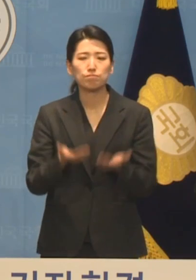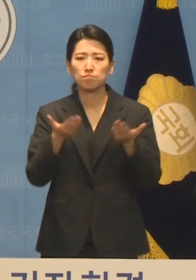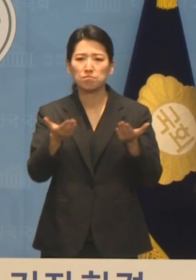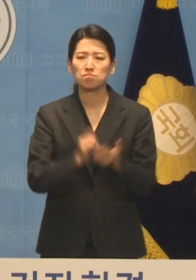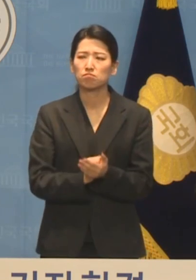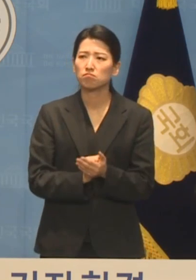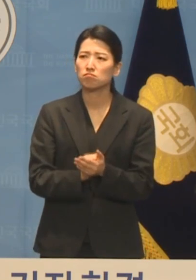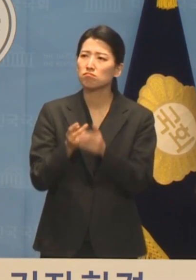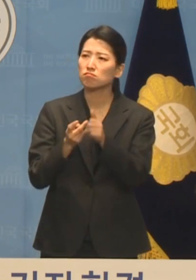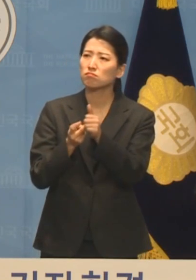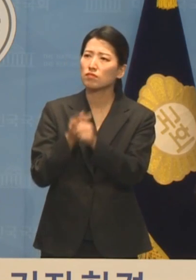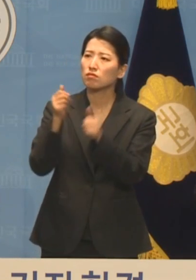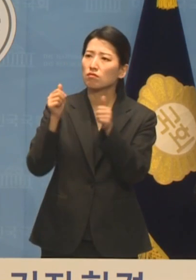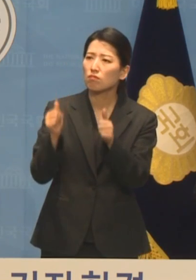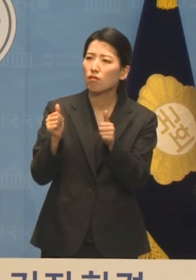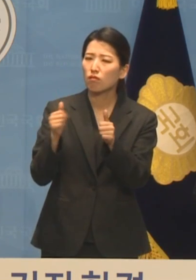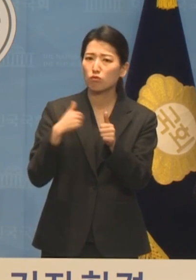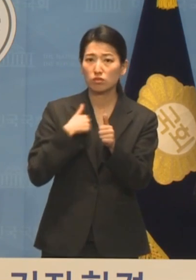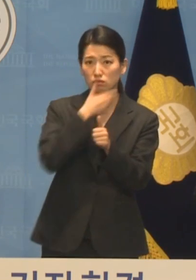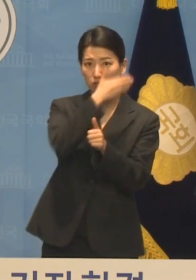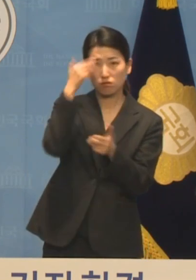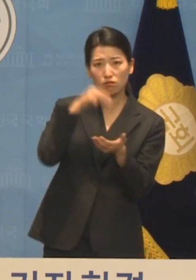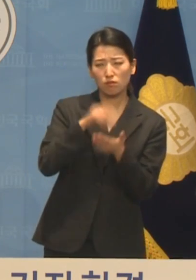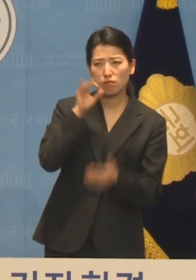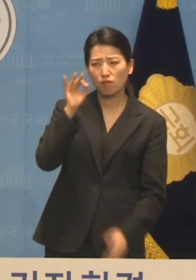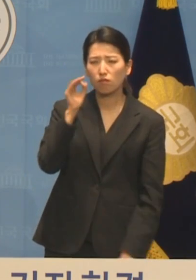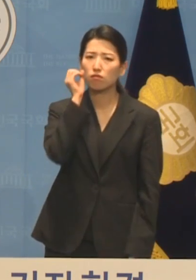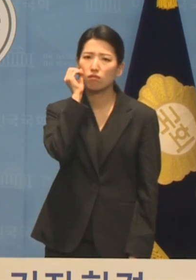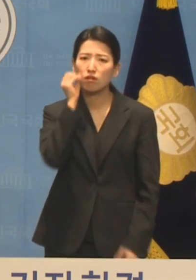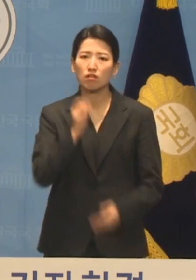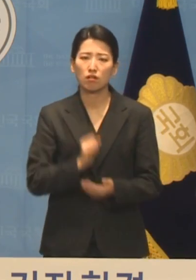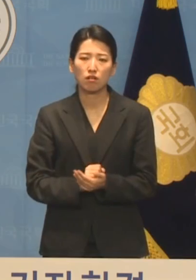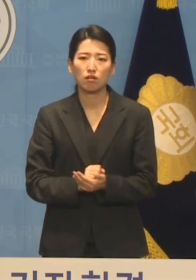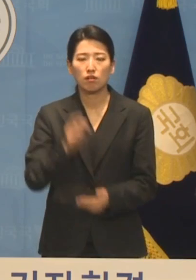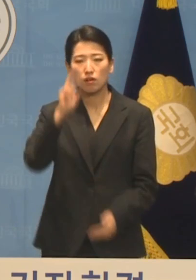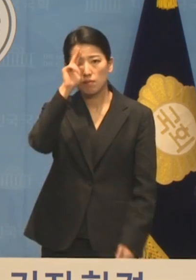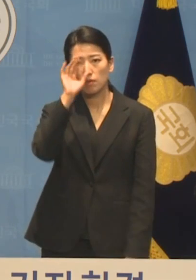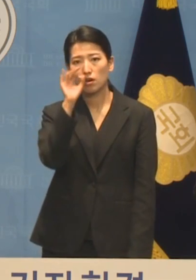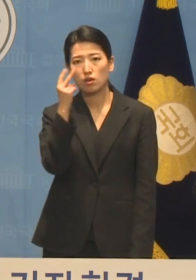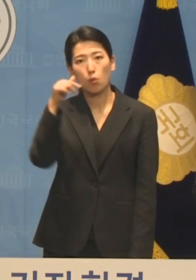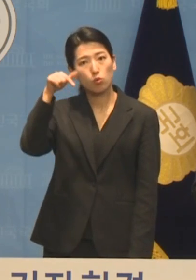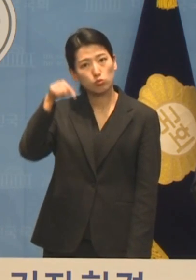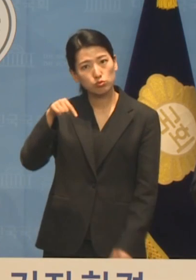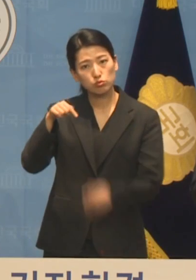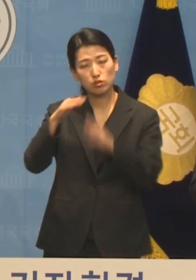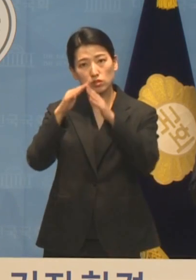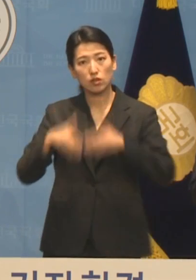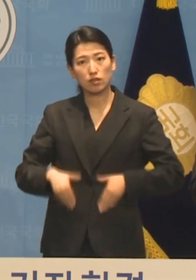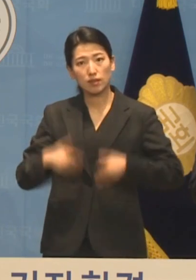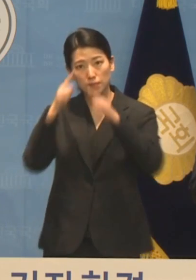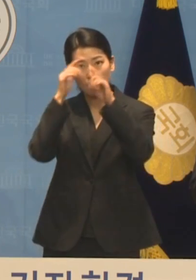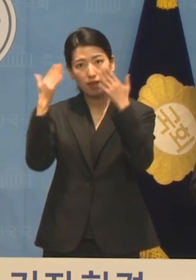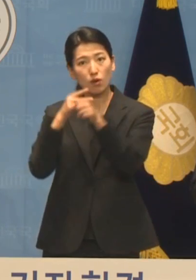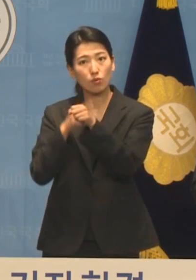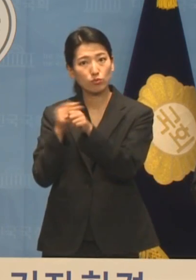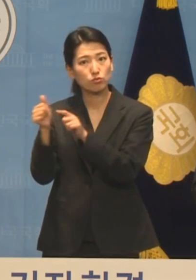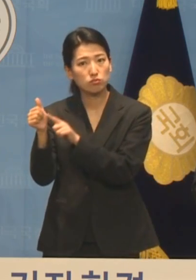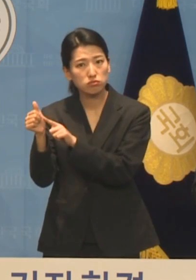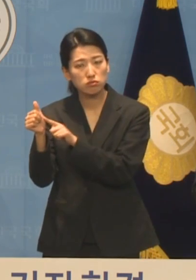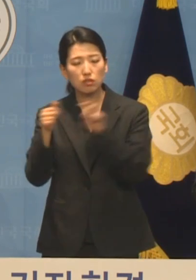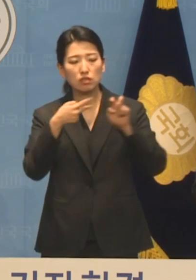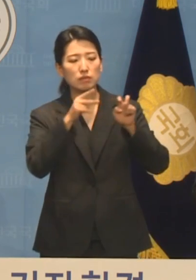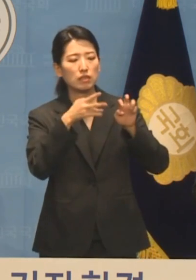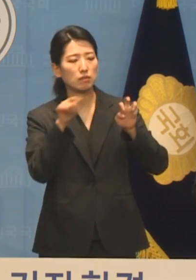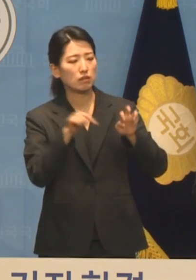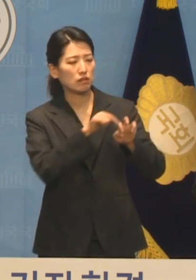이상합니다. 민주당 교육연수원장인 박용구 전남대 교수께서 그 2030 세대에 대해 스스로